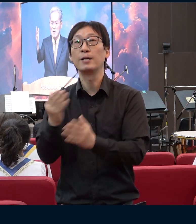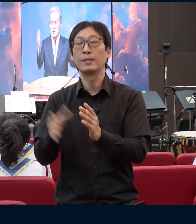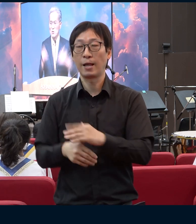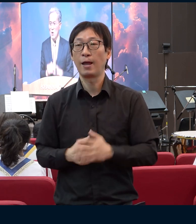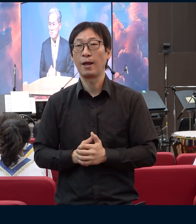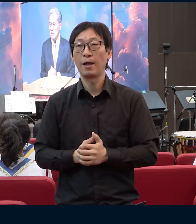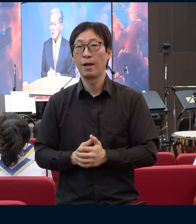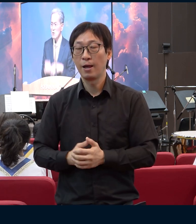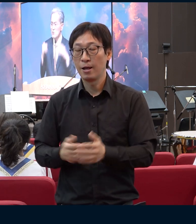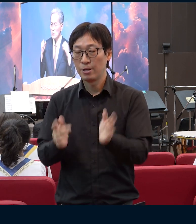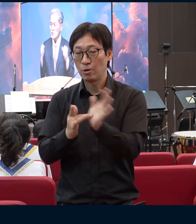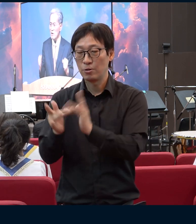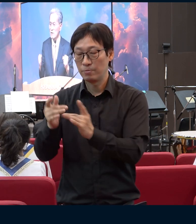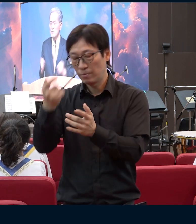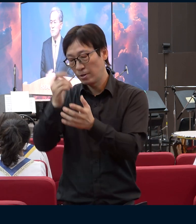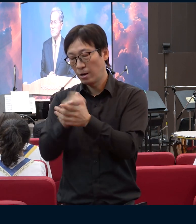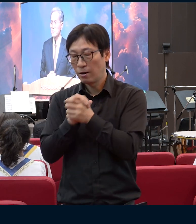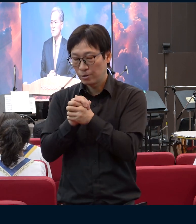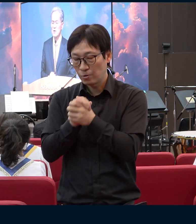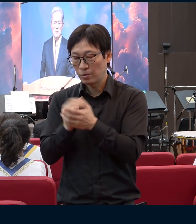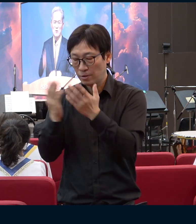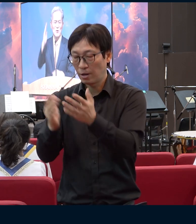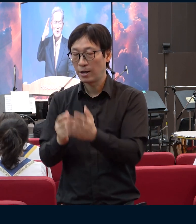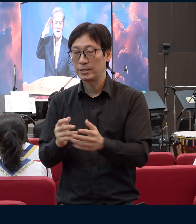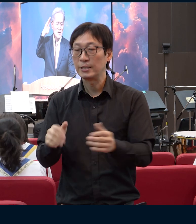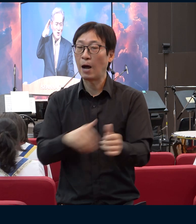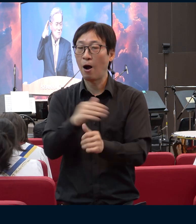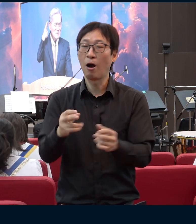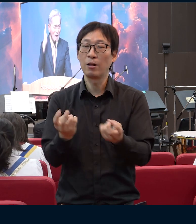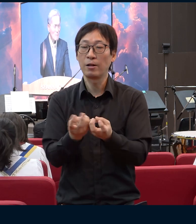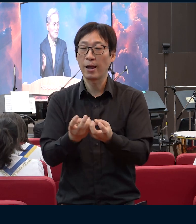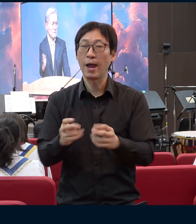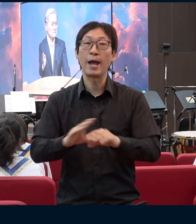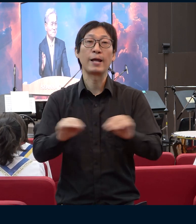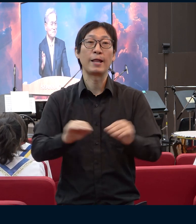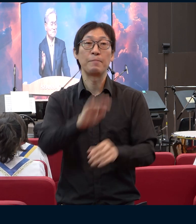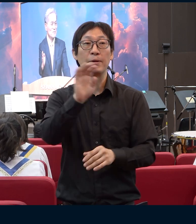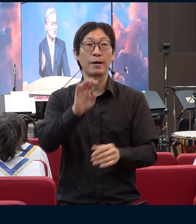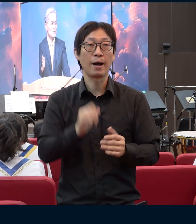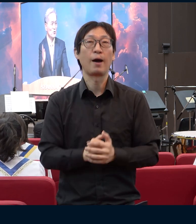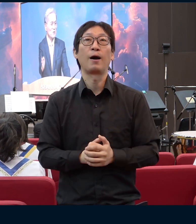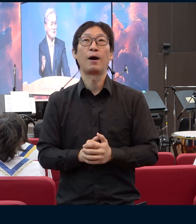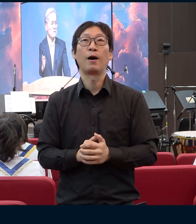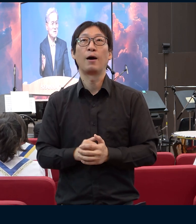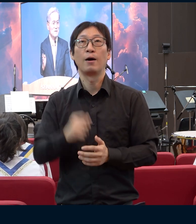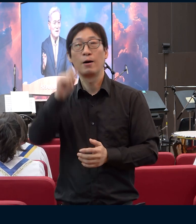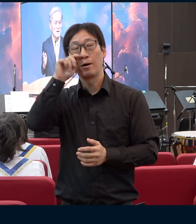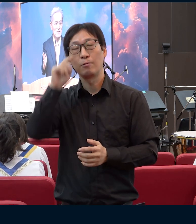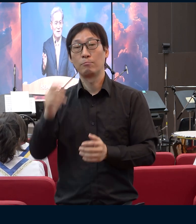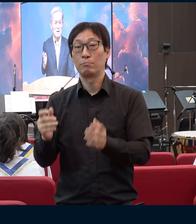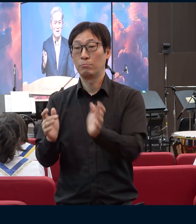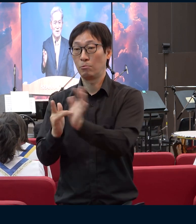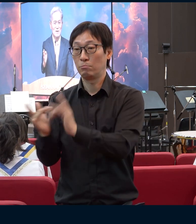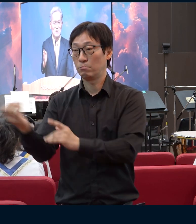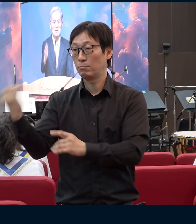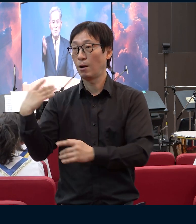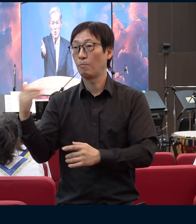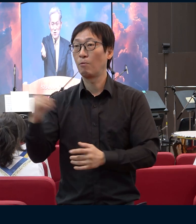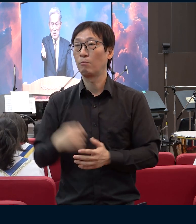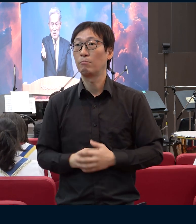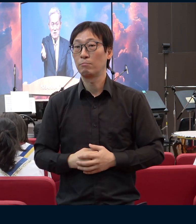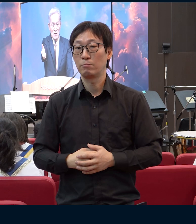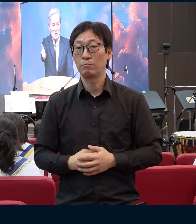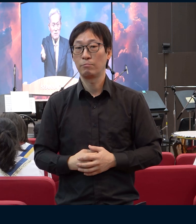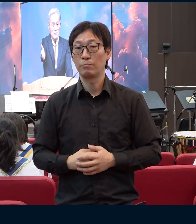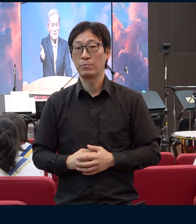가지고 주님 앞에 나가서 기도합니다. 주님 어떻게 할까요? 그러면요 정말 대부분 주님이 어떻게 응답하시느냐?